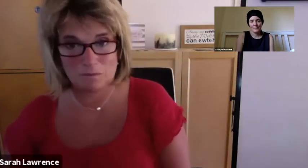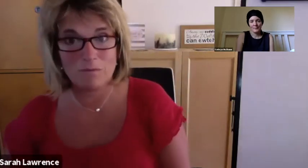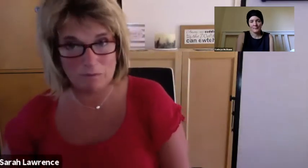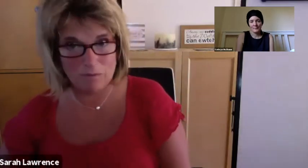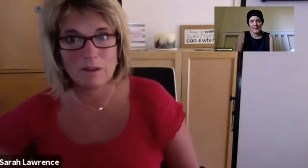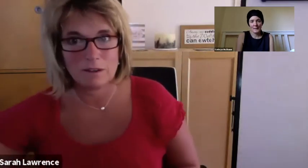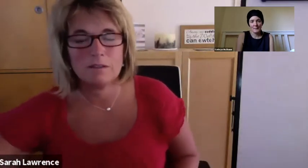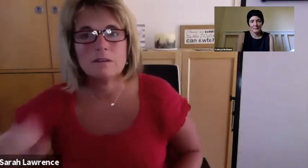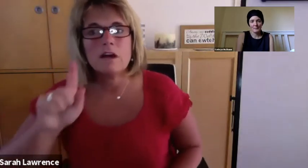OK?